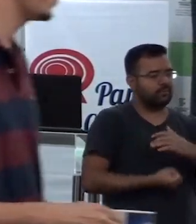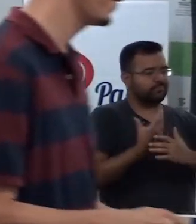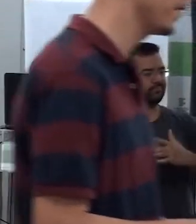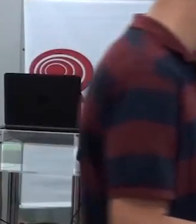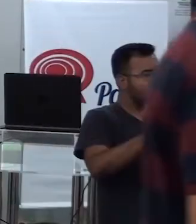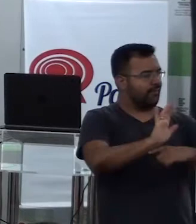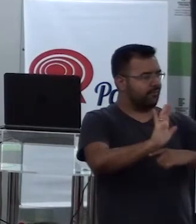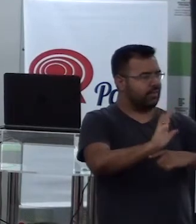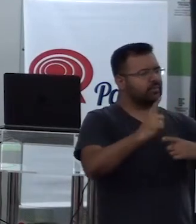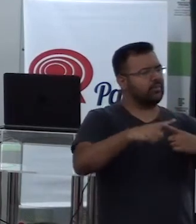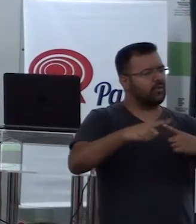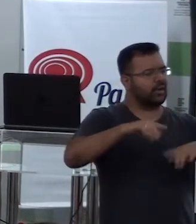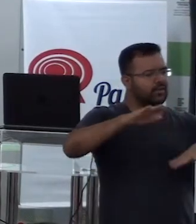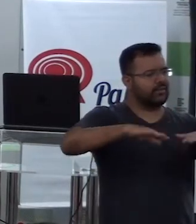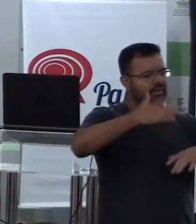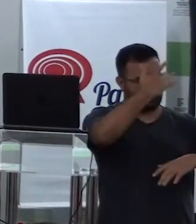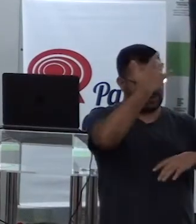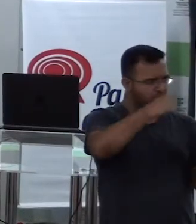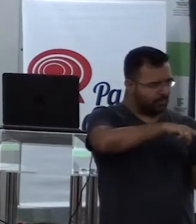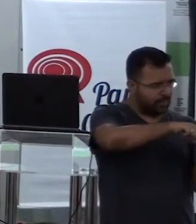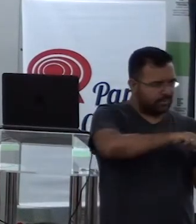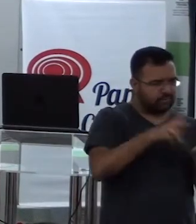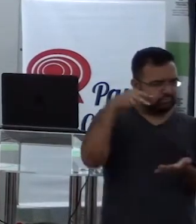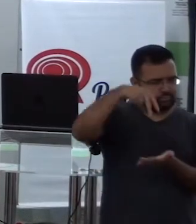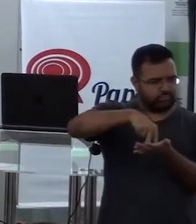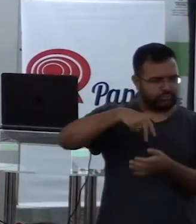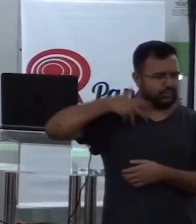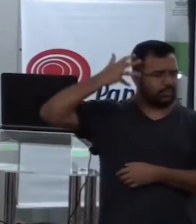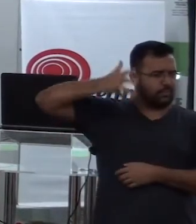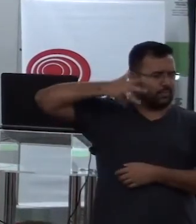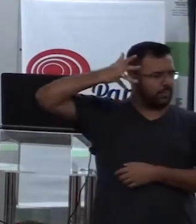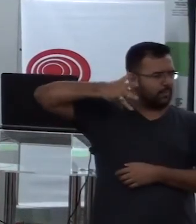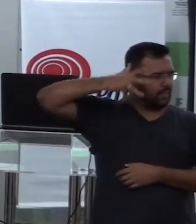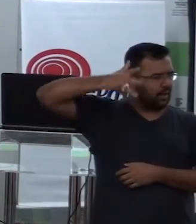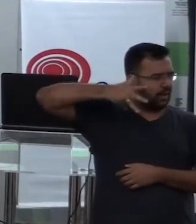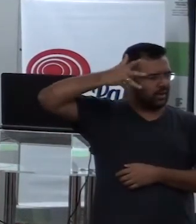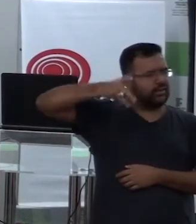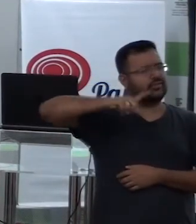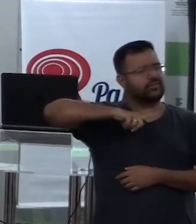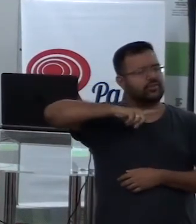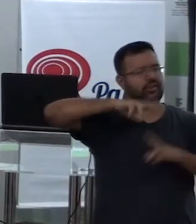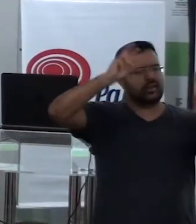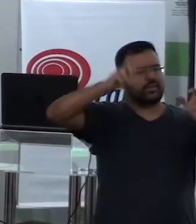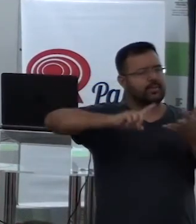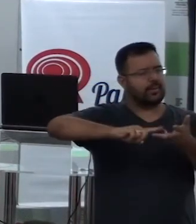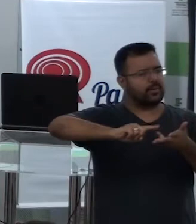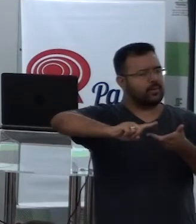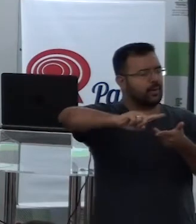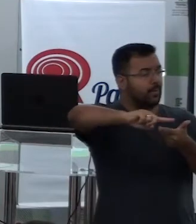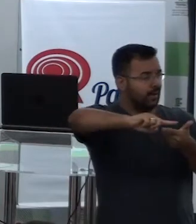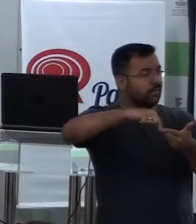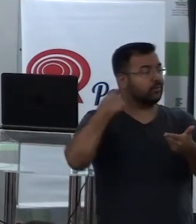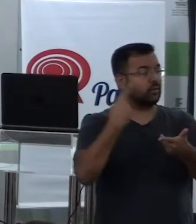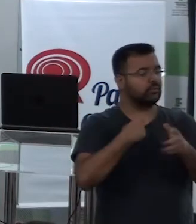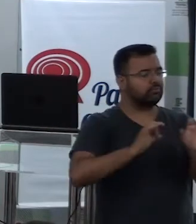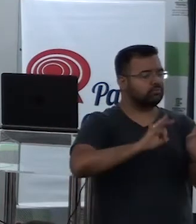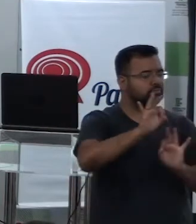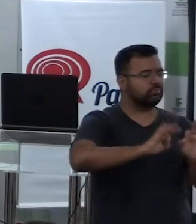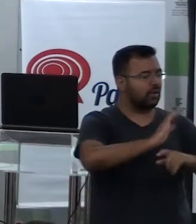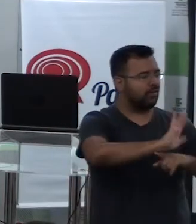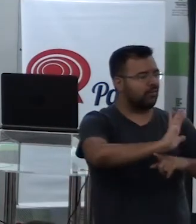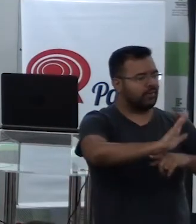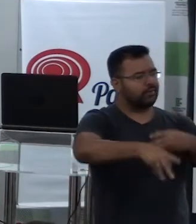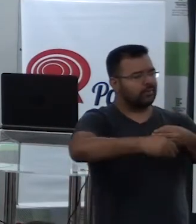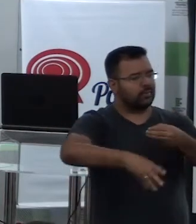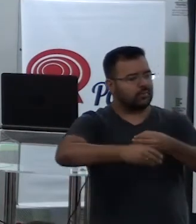até porque as palestras, né, dos pesquisadores que vieram aqui, de diferentes temáticas, e a gente produziu material institucional